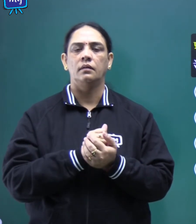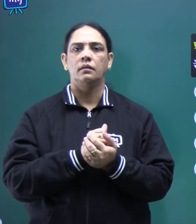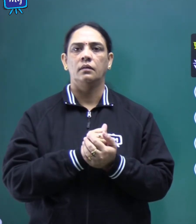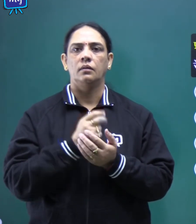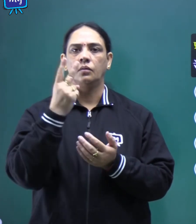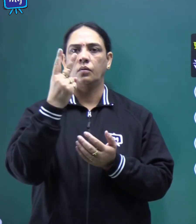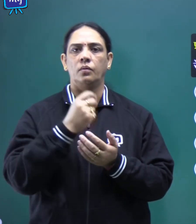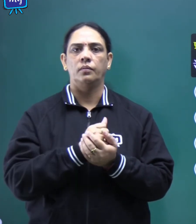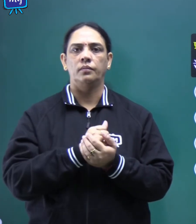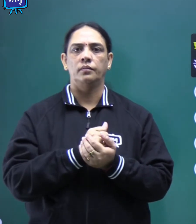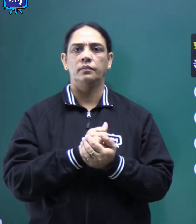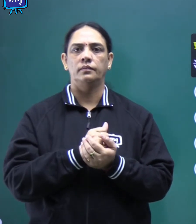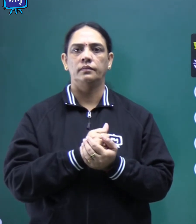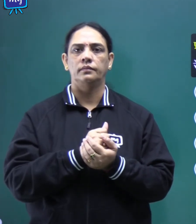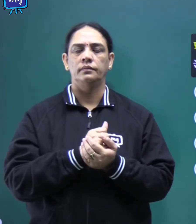2,